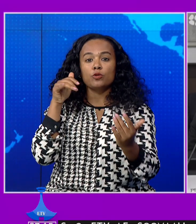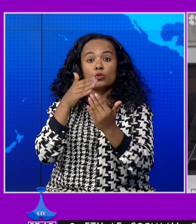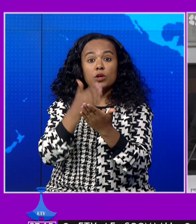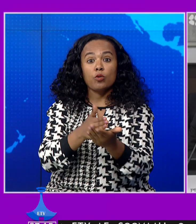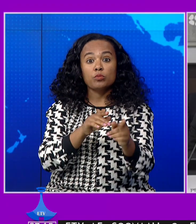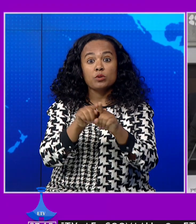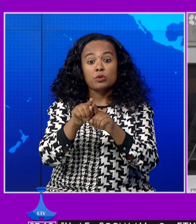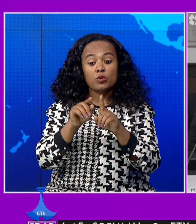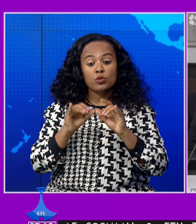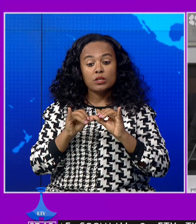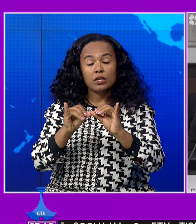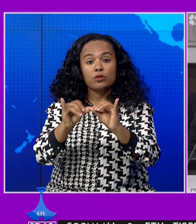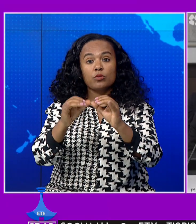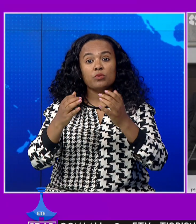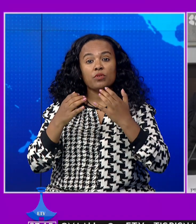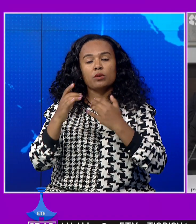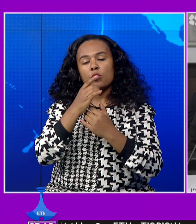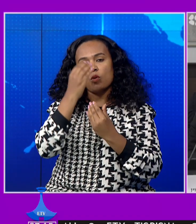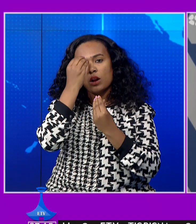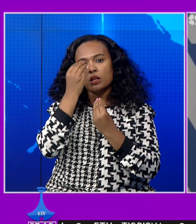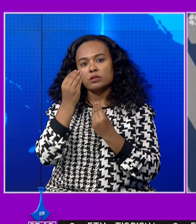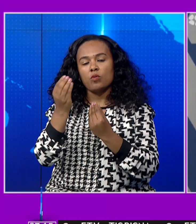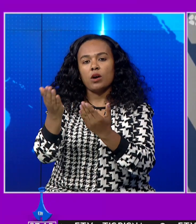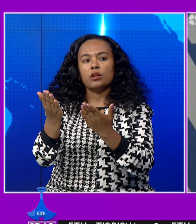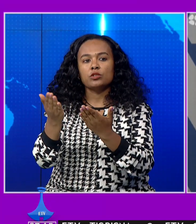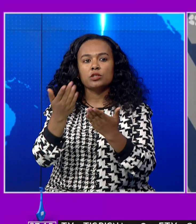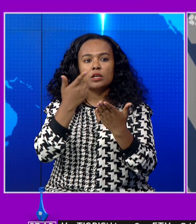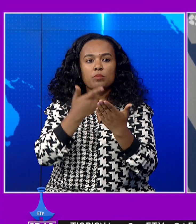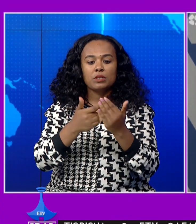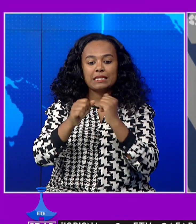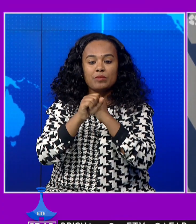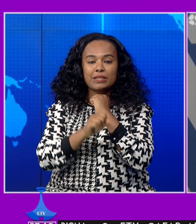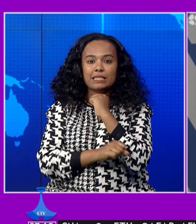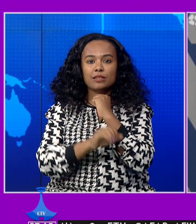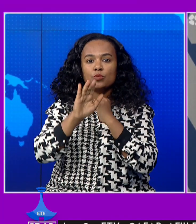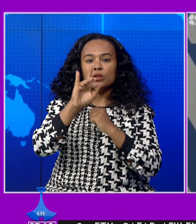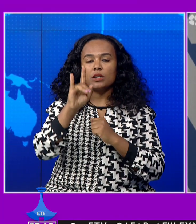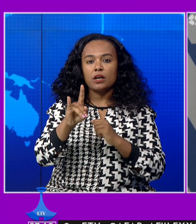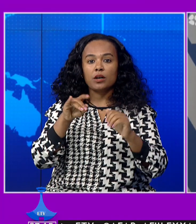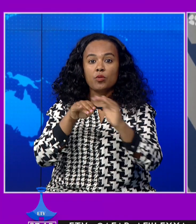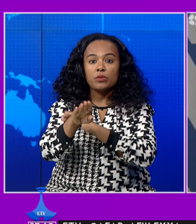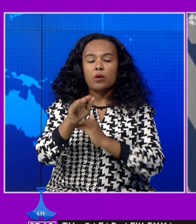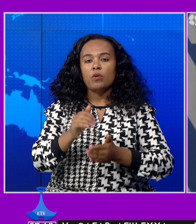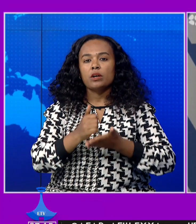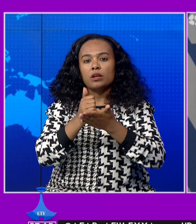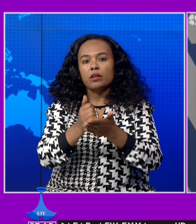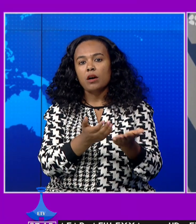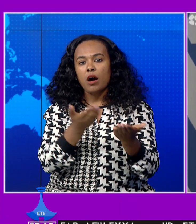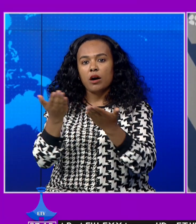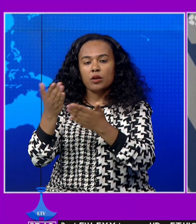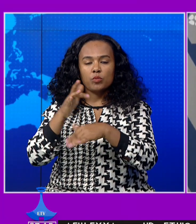ስምምነቱ እንዲቀጥል የምትፈልግ መሆኗን አስታውቃለች። በዚህም መሠረት ወደ ጋዛ በሚገባው የእርዳታ አቅርቦቶች